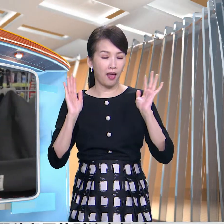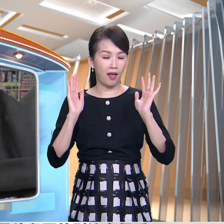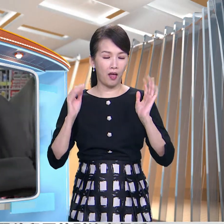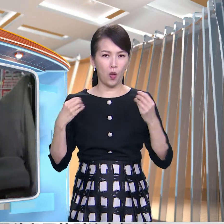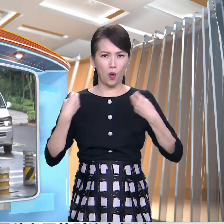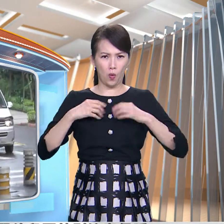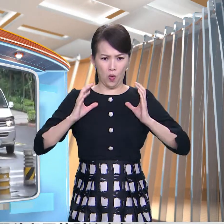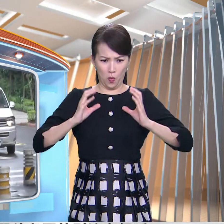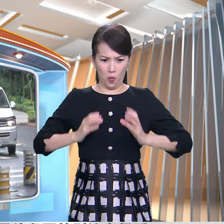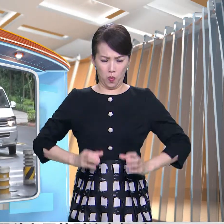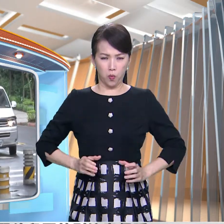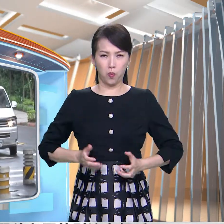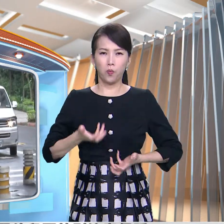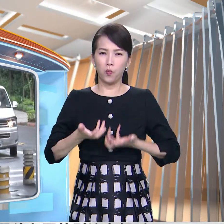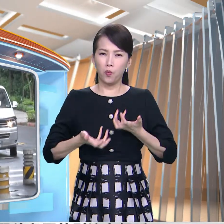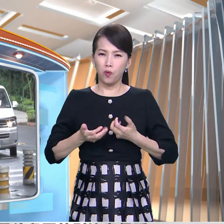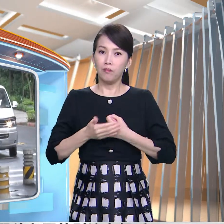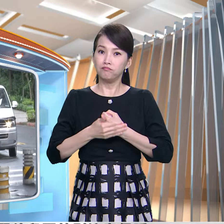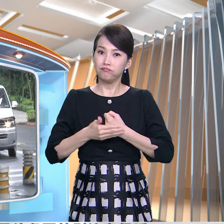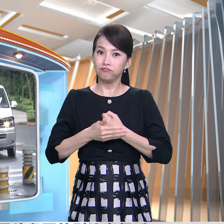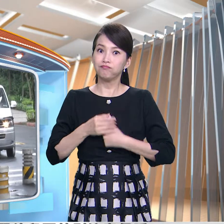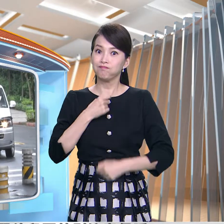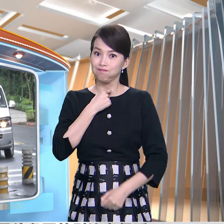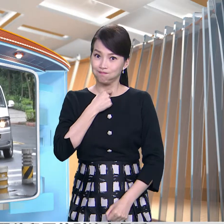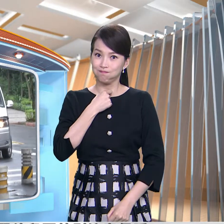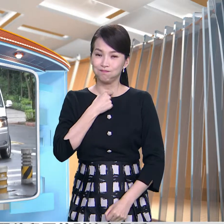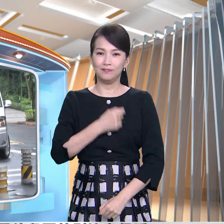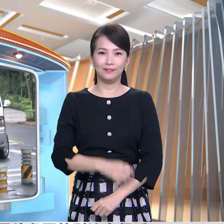儿要特别注意保暖。